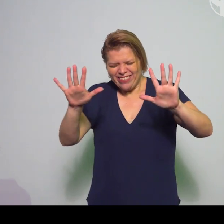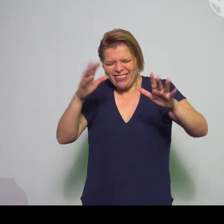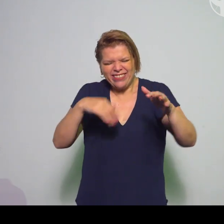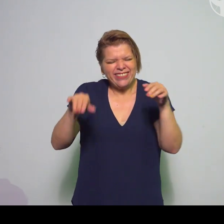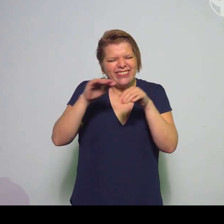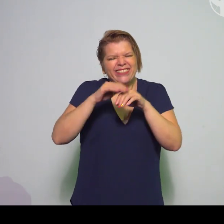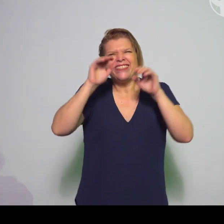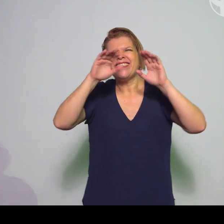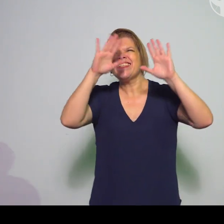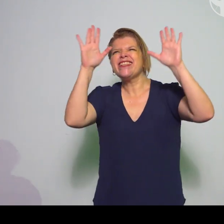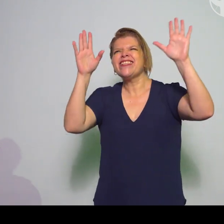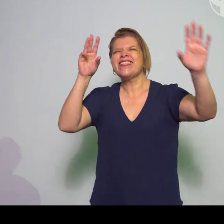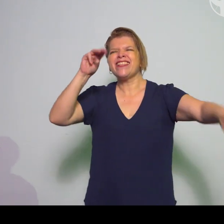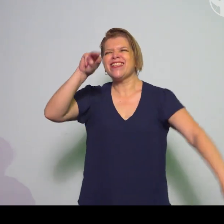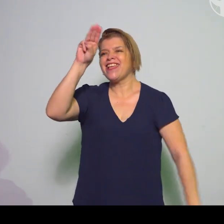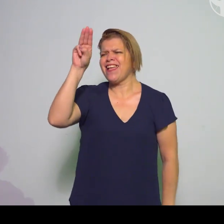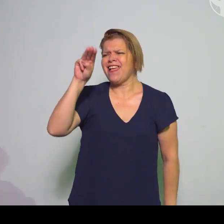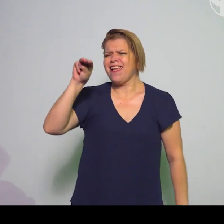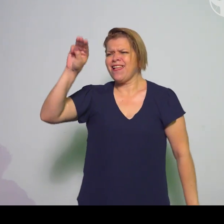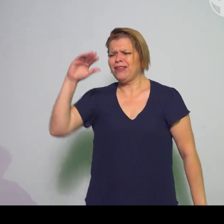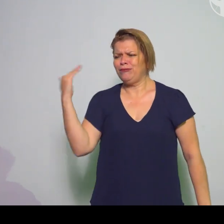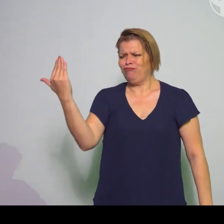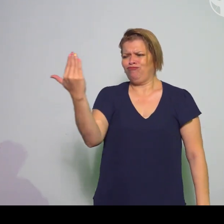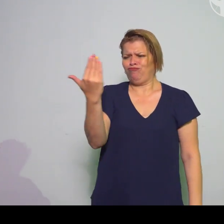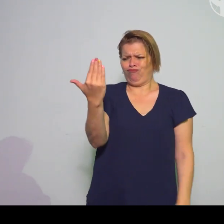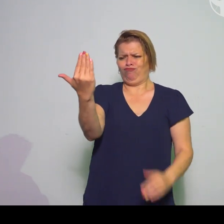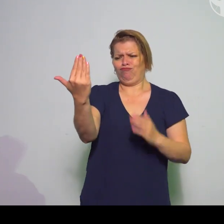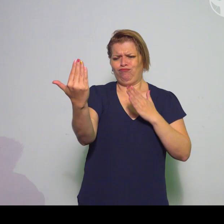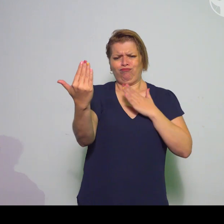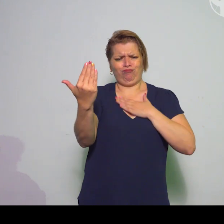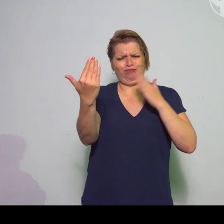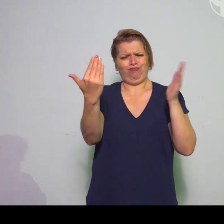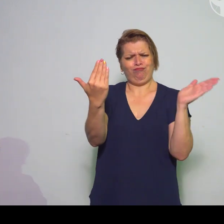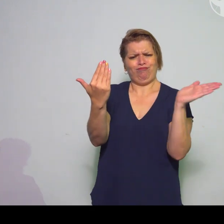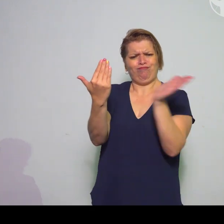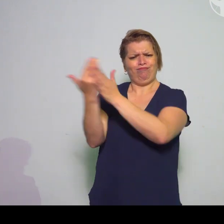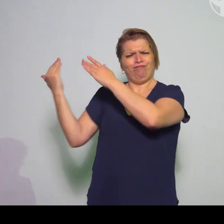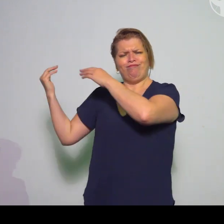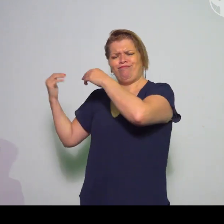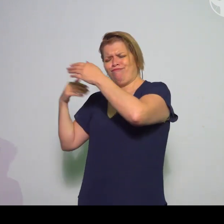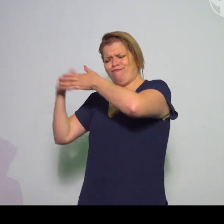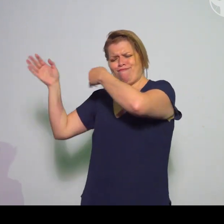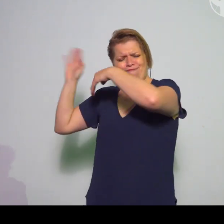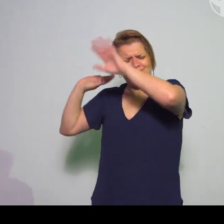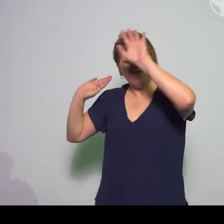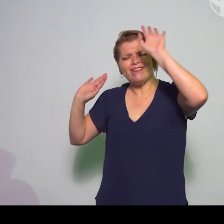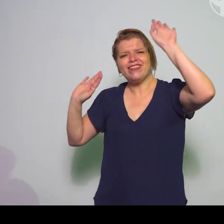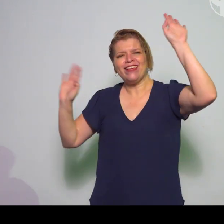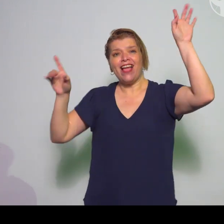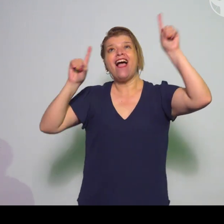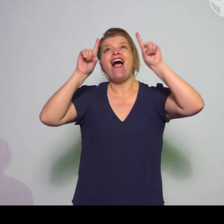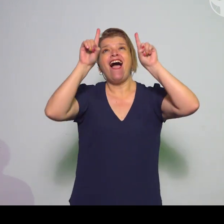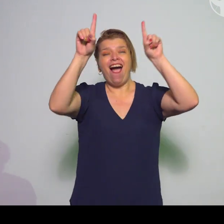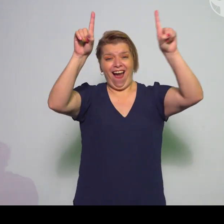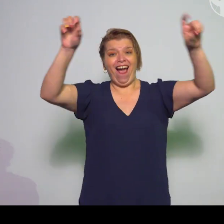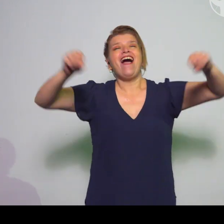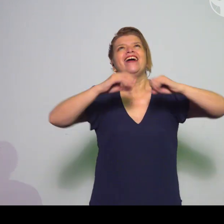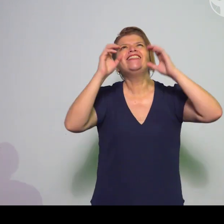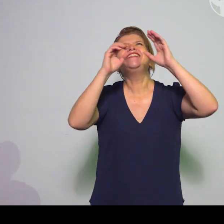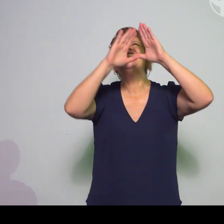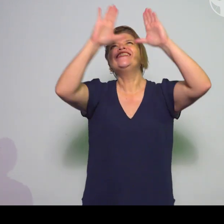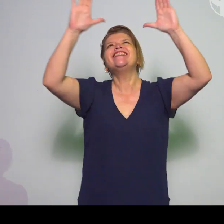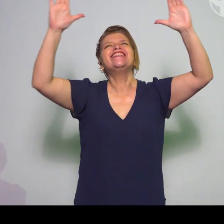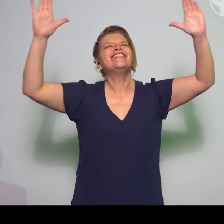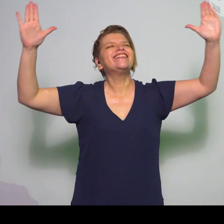grande que montañas que están frente a mí. Tú eres